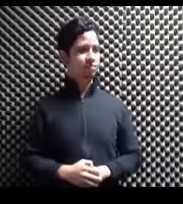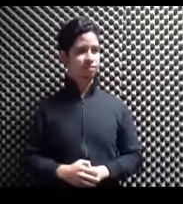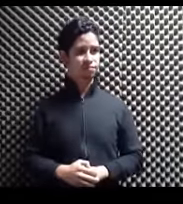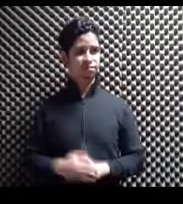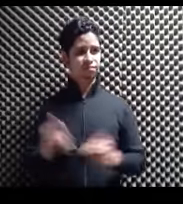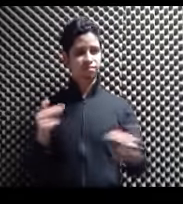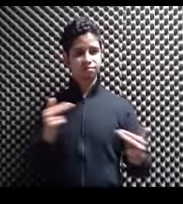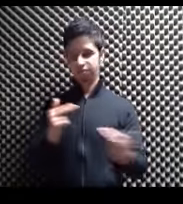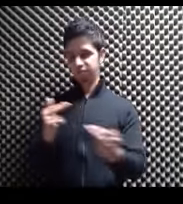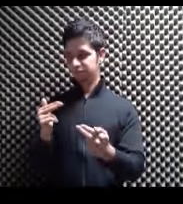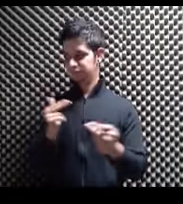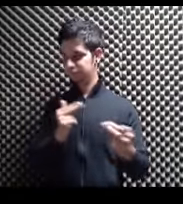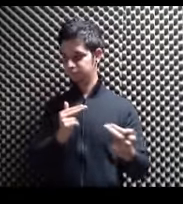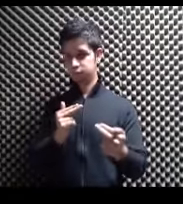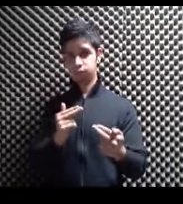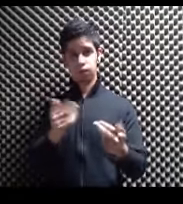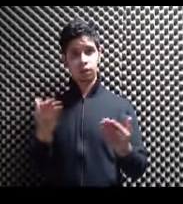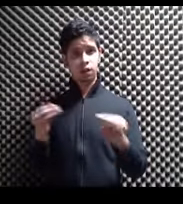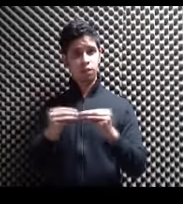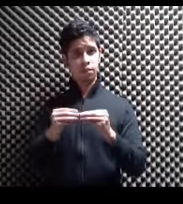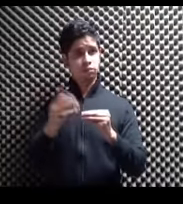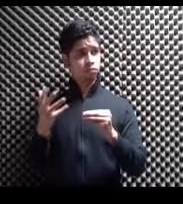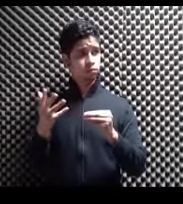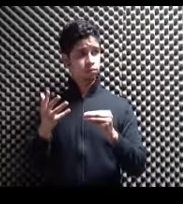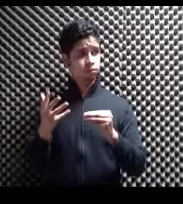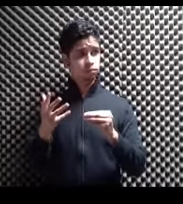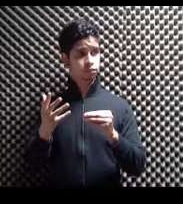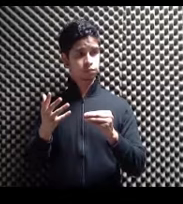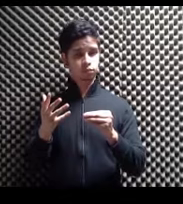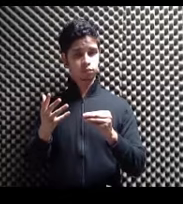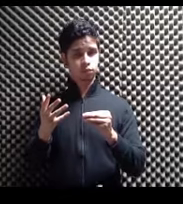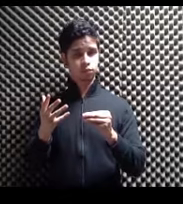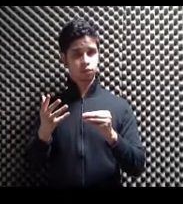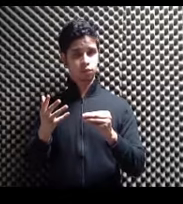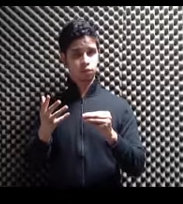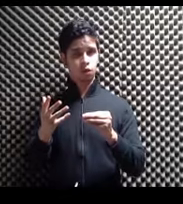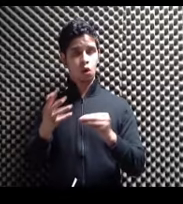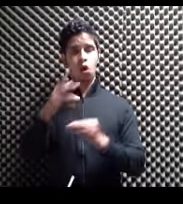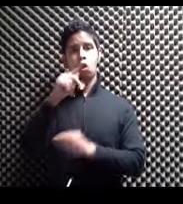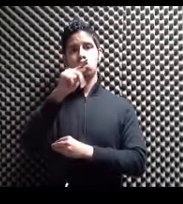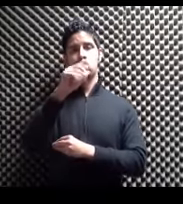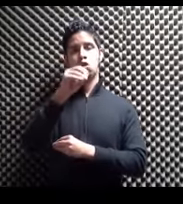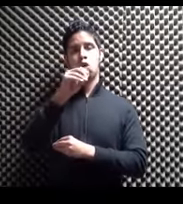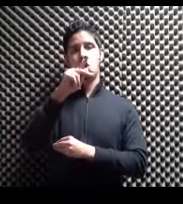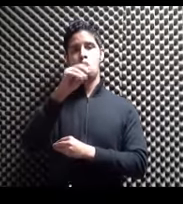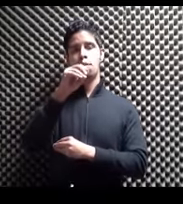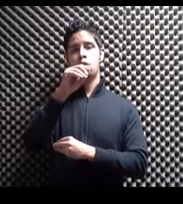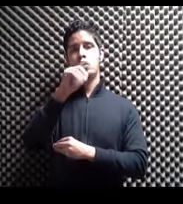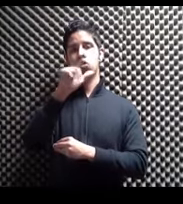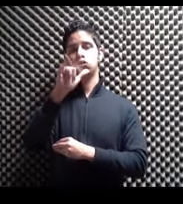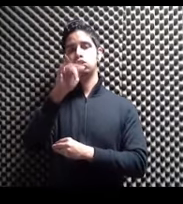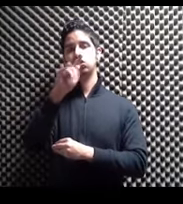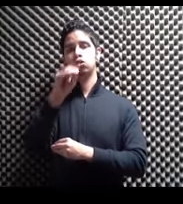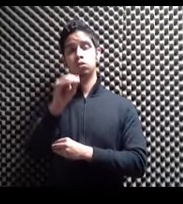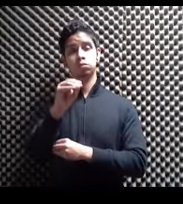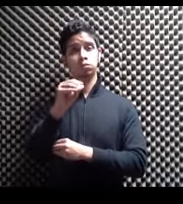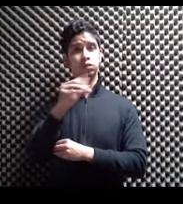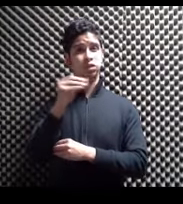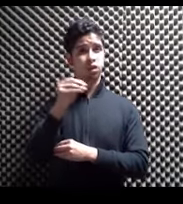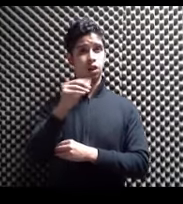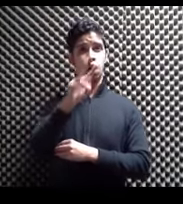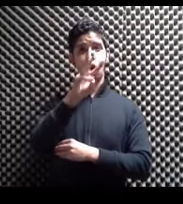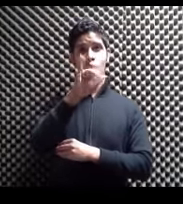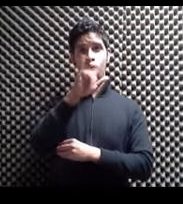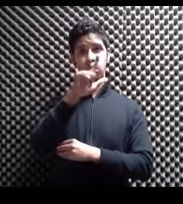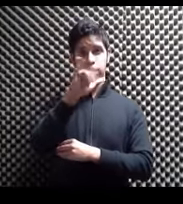Además de esto, te faltó el topollillo. No, Topollillo, Willy, la película,